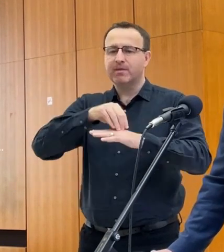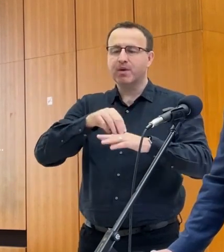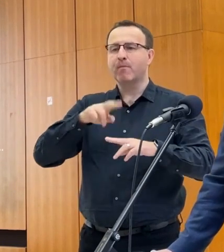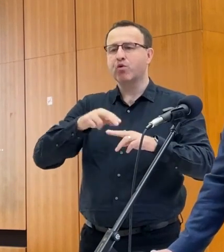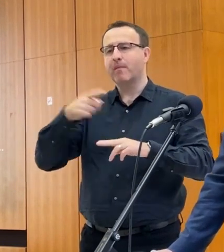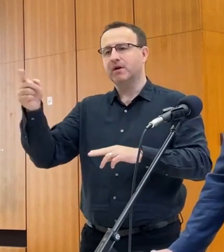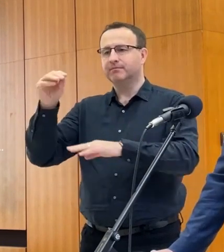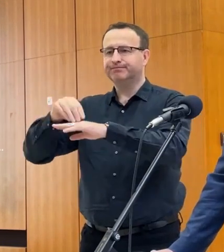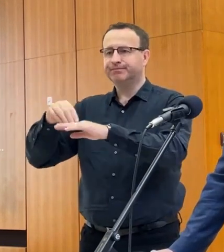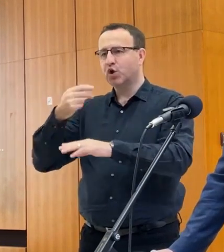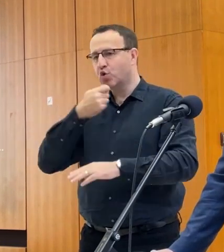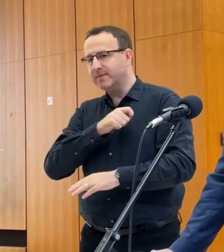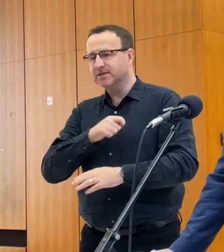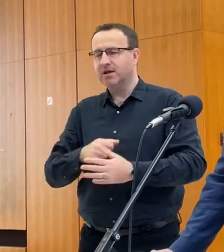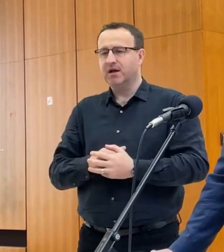MPK